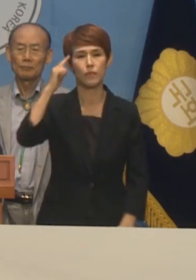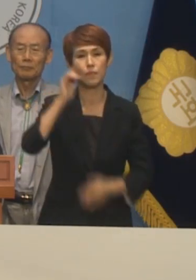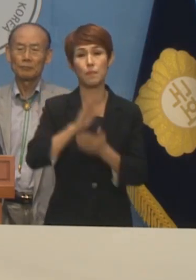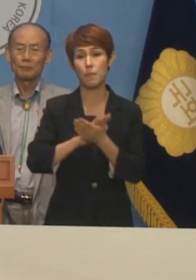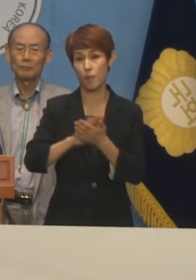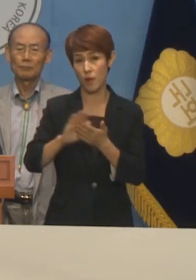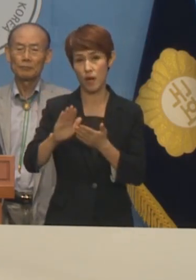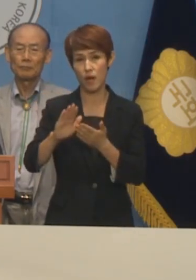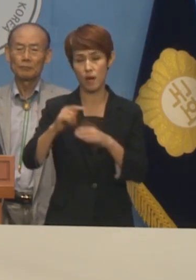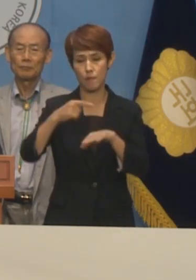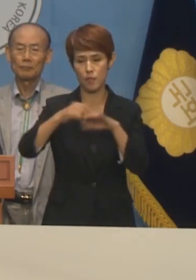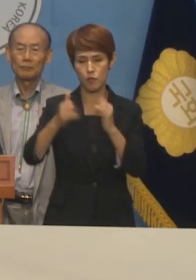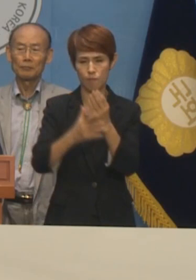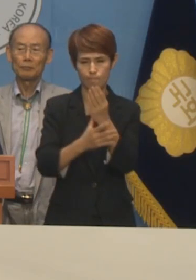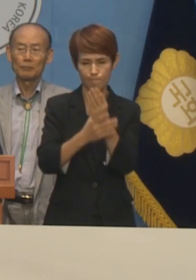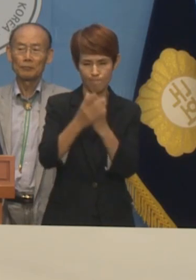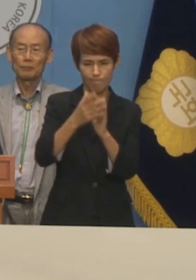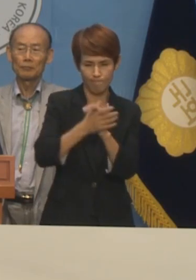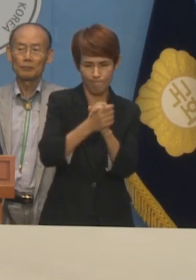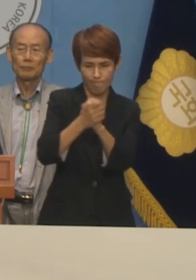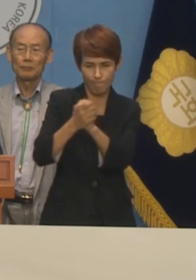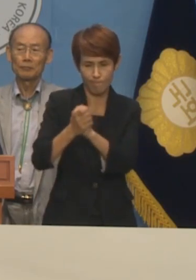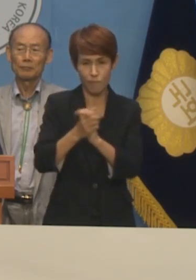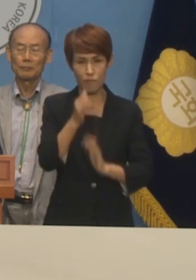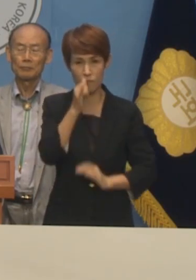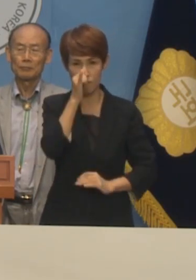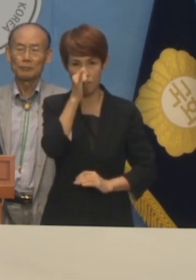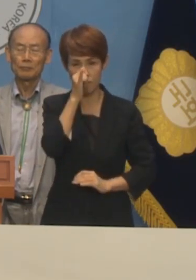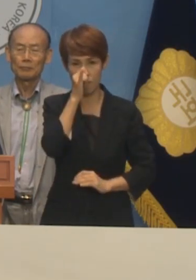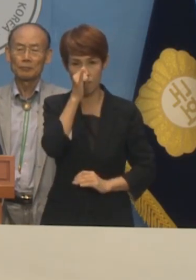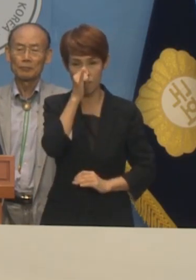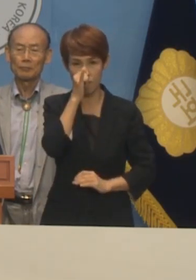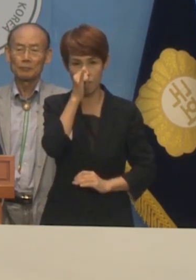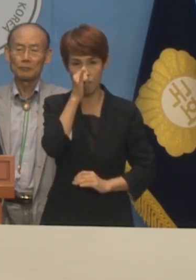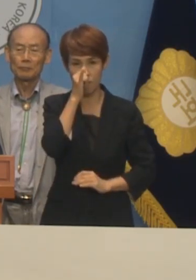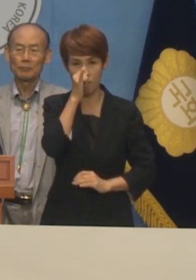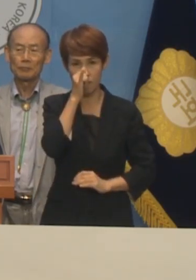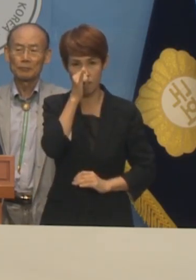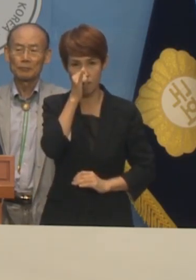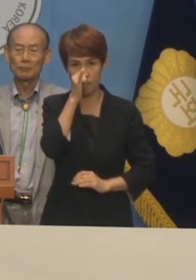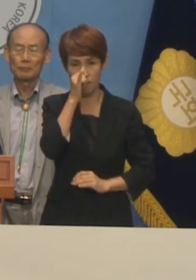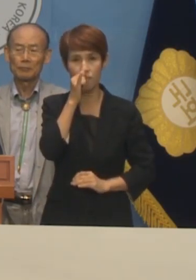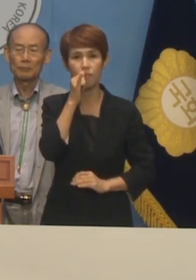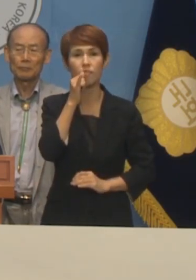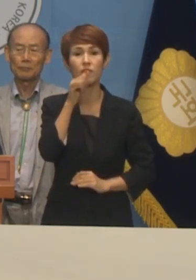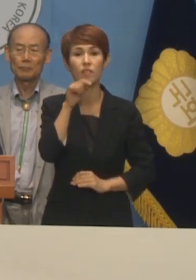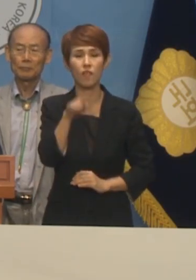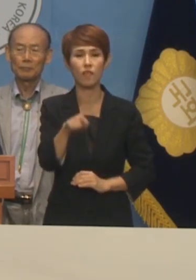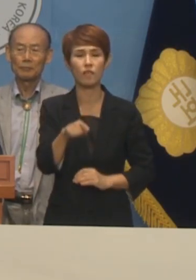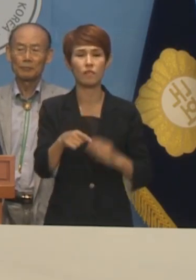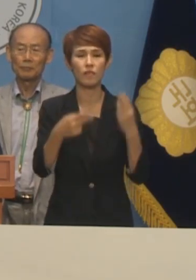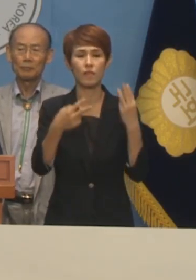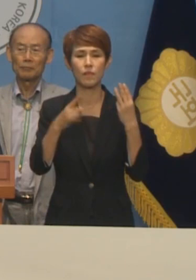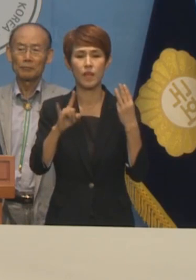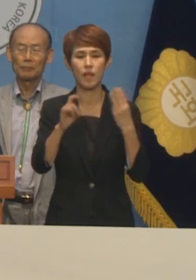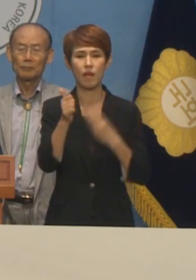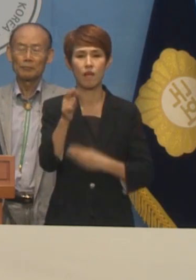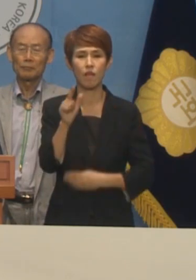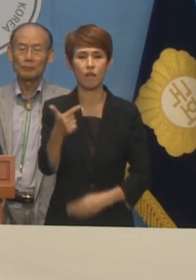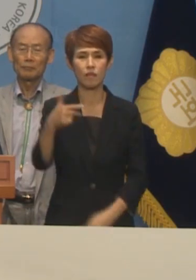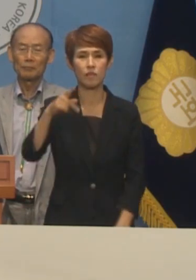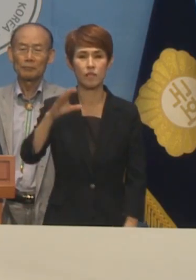민족 대단결의 기치가 담겨있는 3대 헌정탑이 철거되었다.